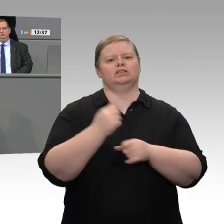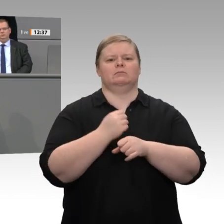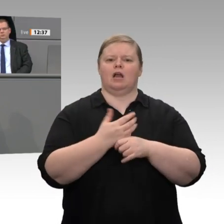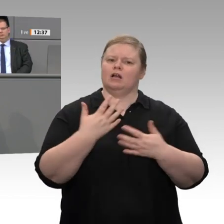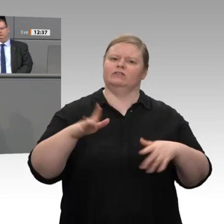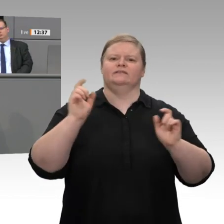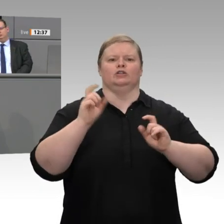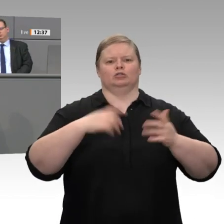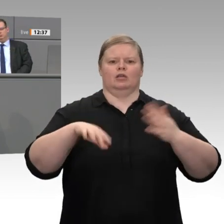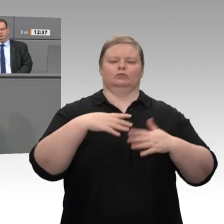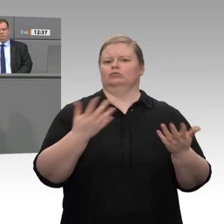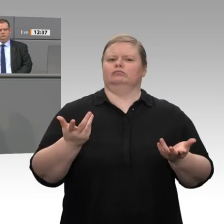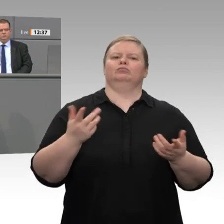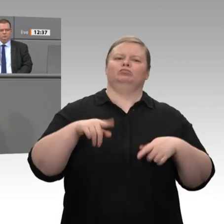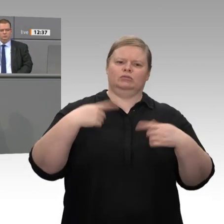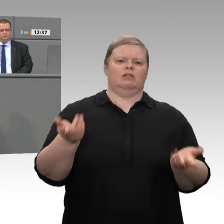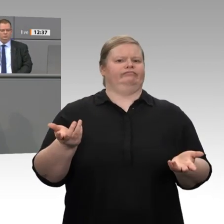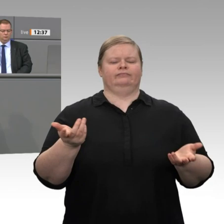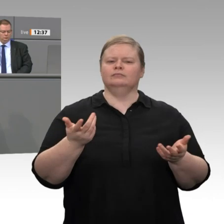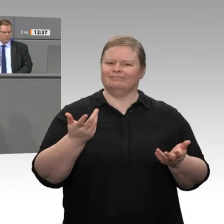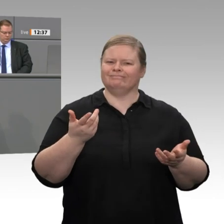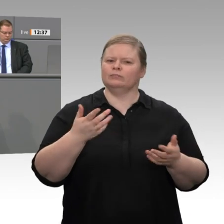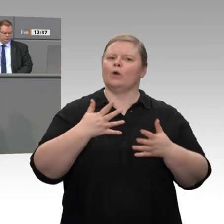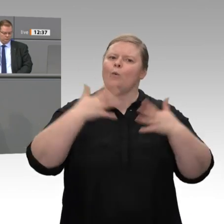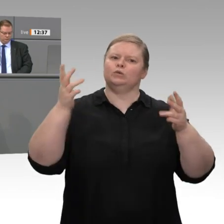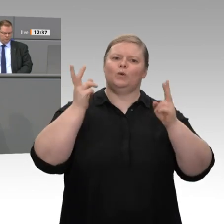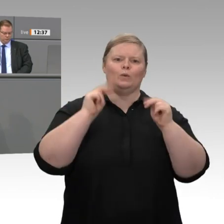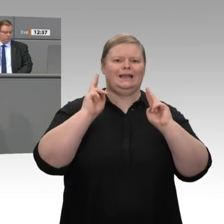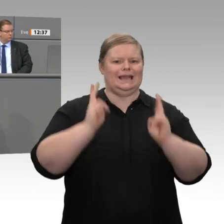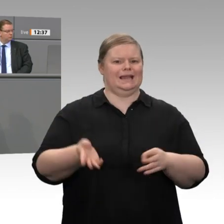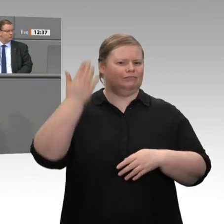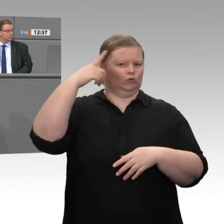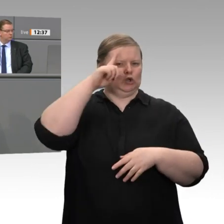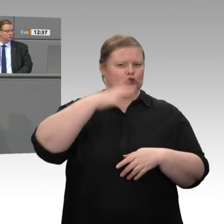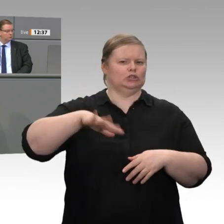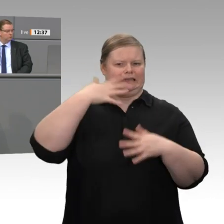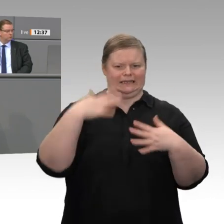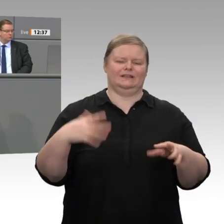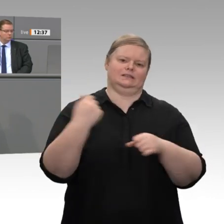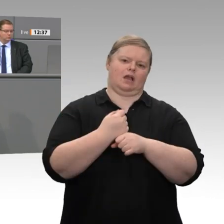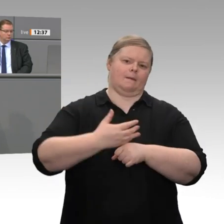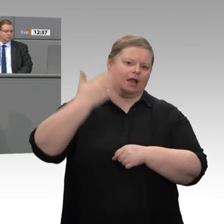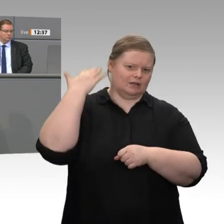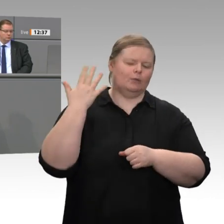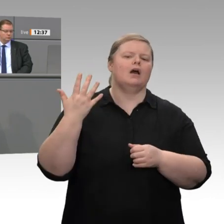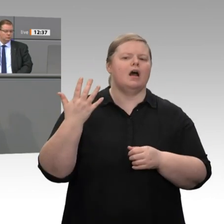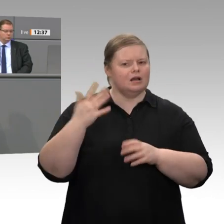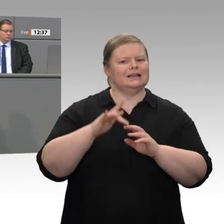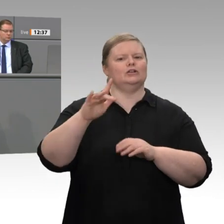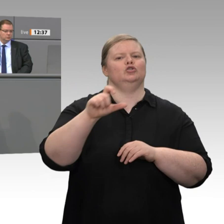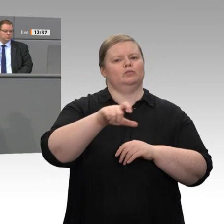und an das große Unrecht, das wir Deutsche verübt haben, vor allen Dingen gegenüber dem jüdischen Volk, dass wir